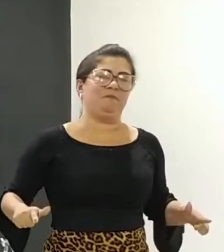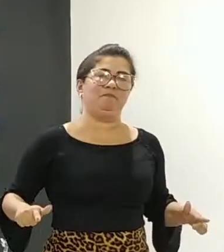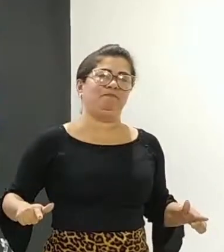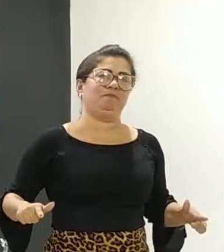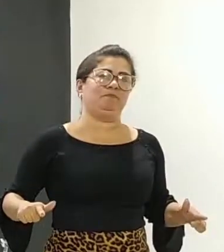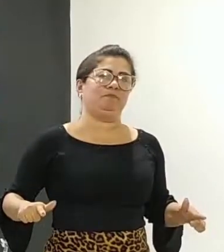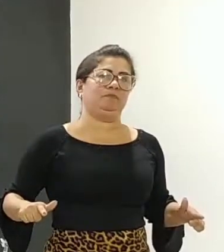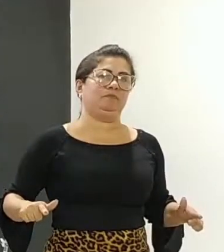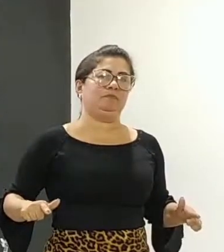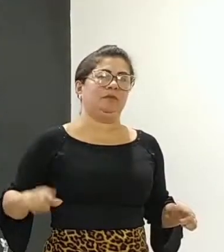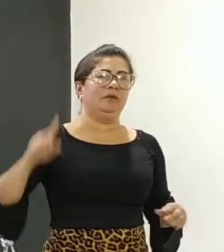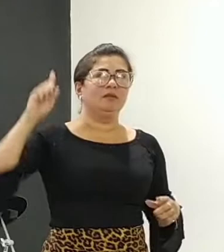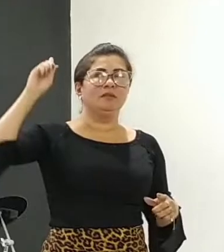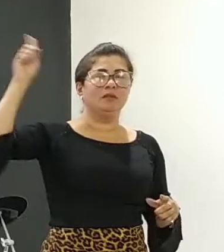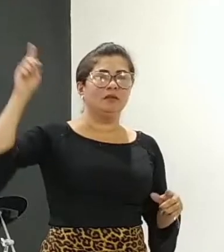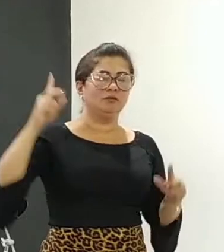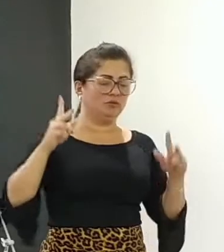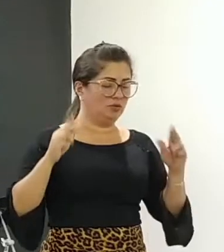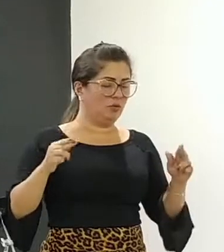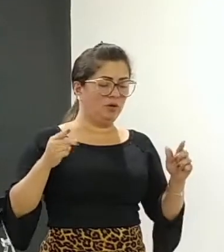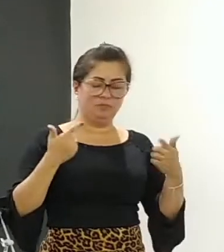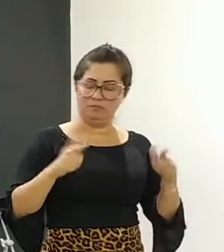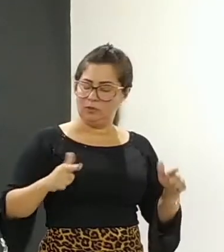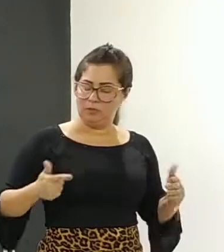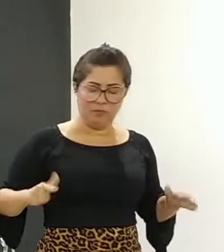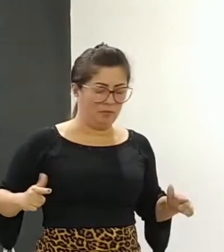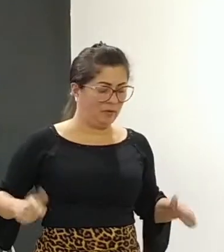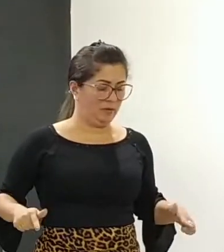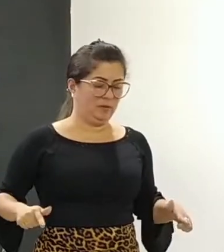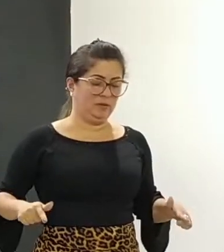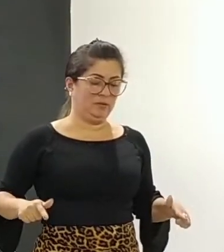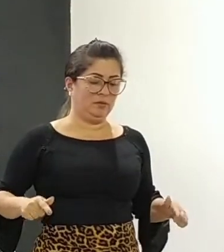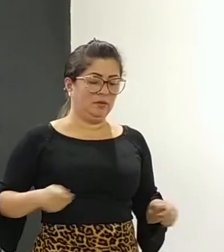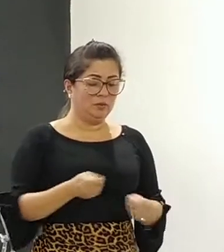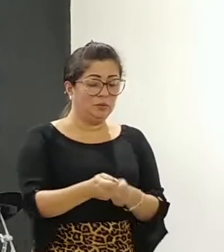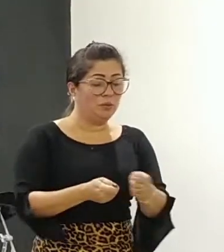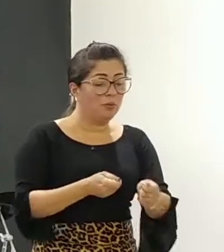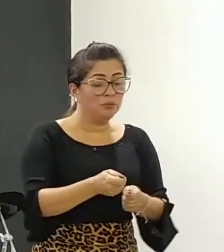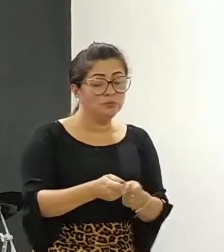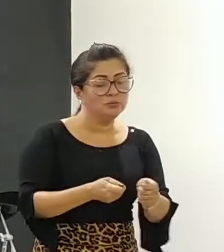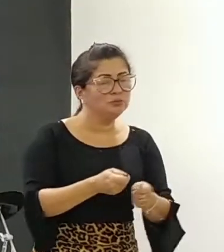fora de Deus não há outro Deus, porque Ele realmente está no controle de